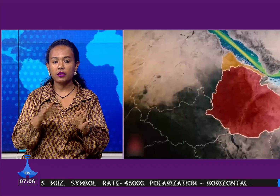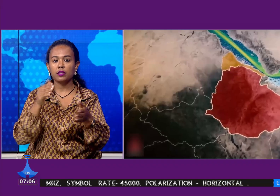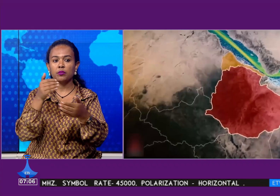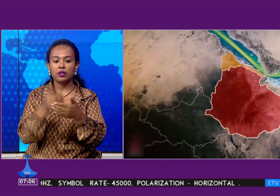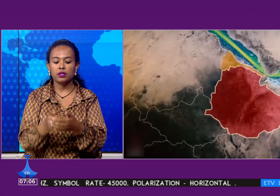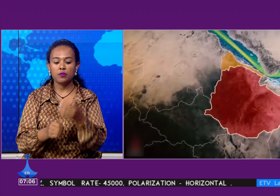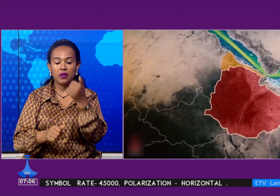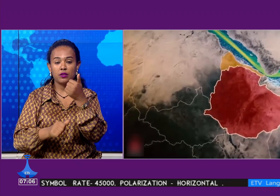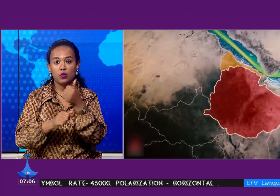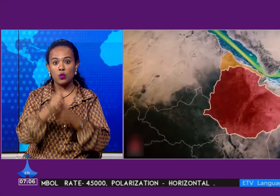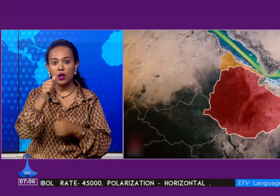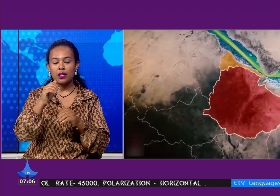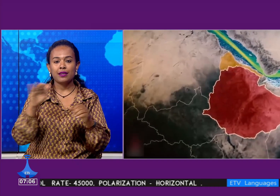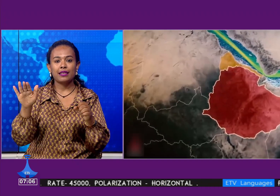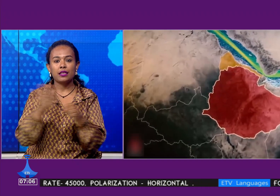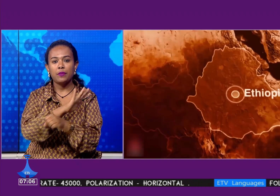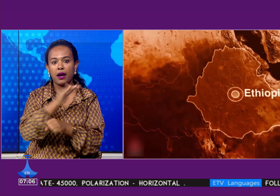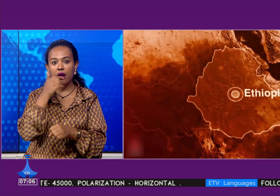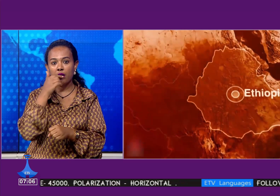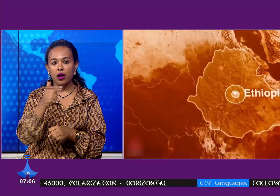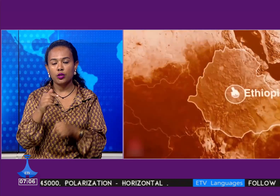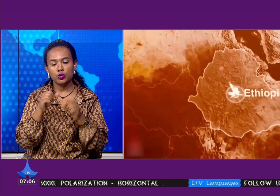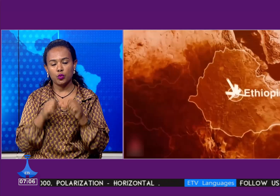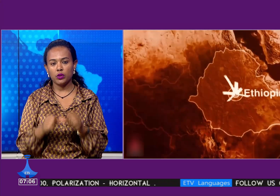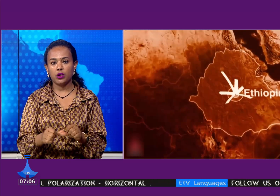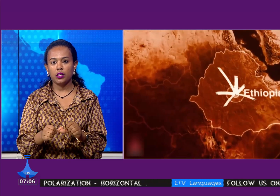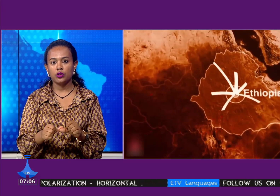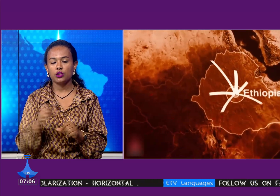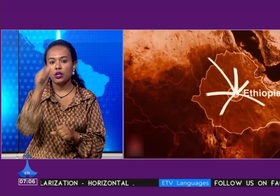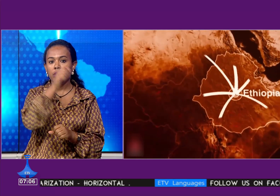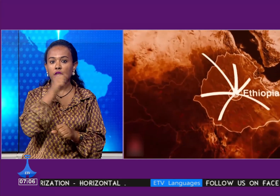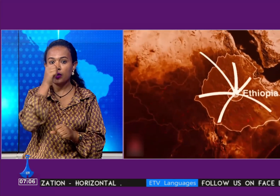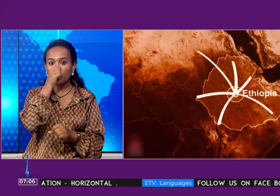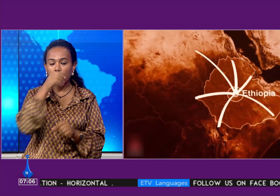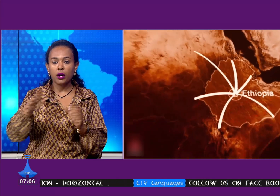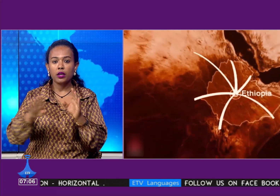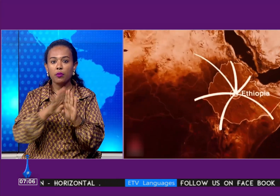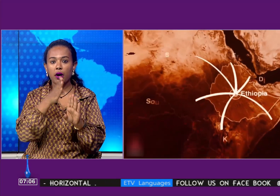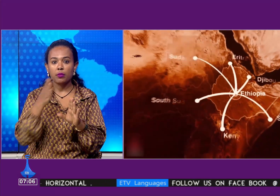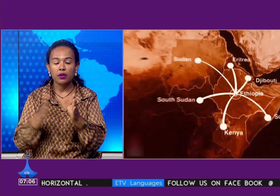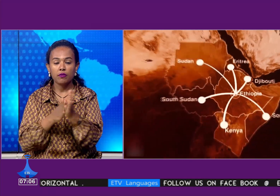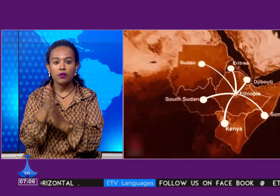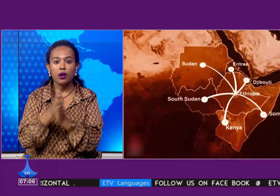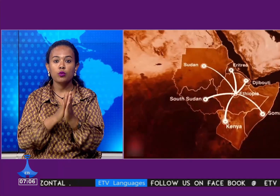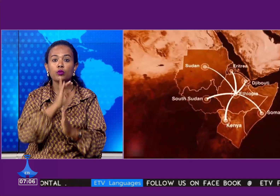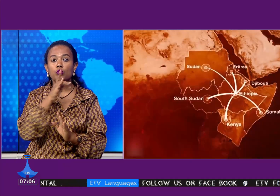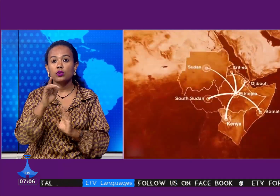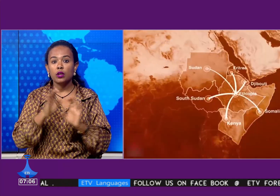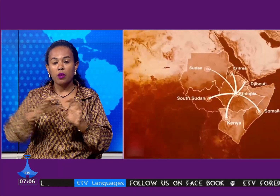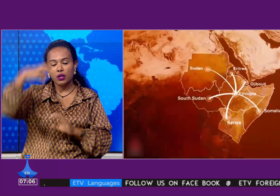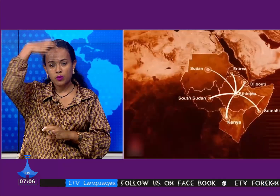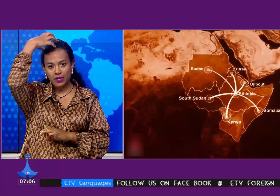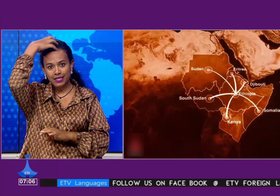የሚደርስባትን ጉዳት ይበቃል ካለች ሰነባብታለች። የኢትዮጵያን የባህር በር ፍላጎቱን ለማድረግ ደግሞ